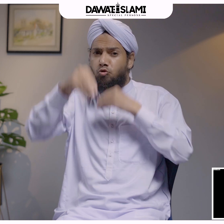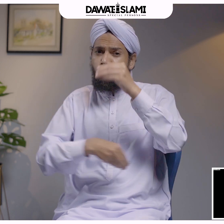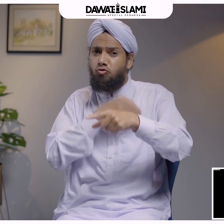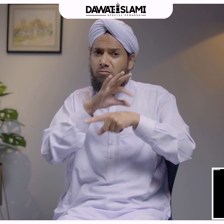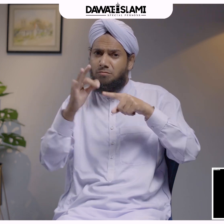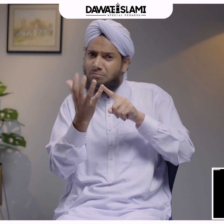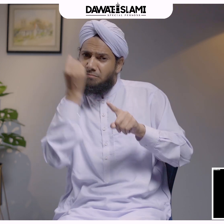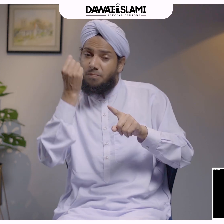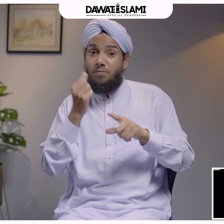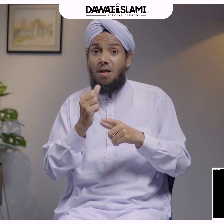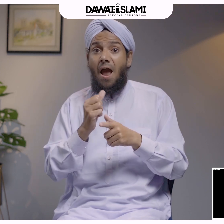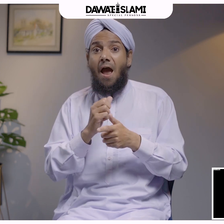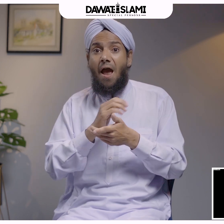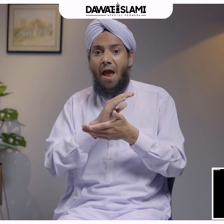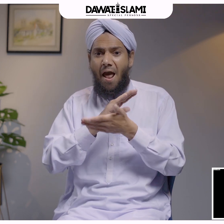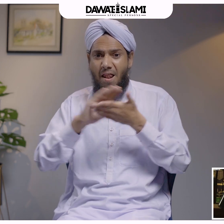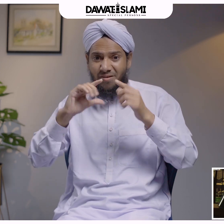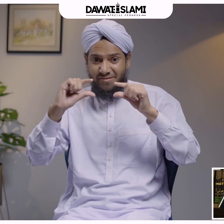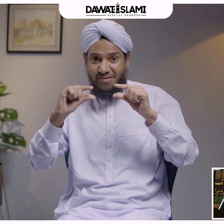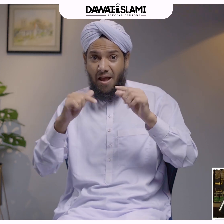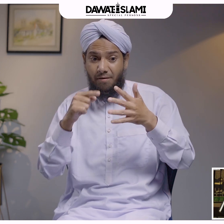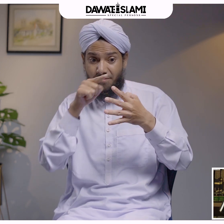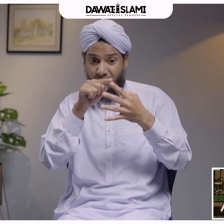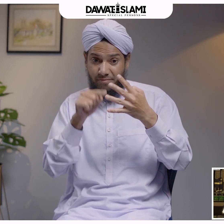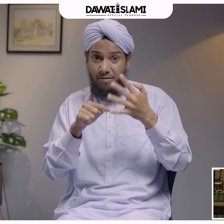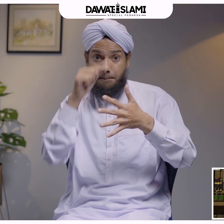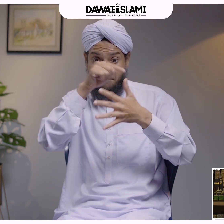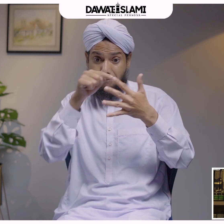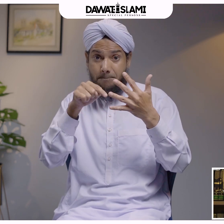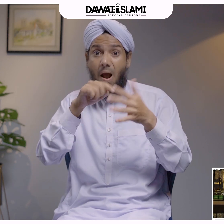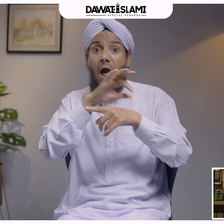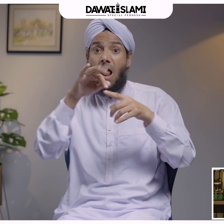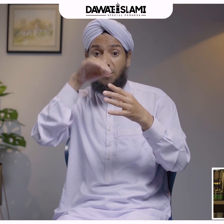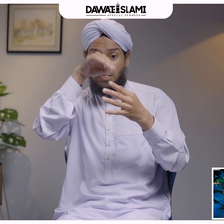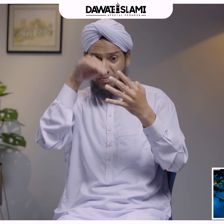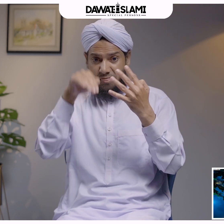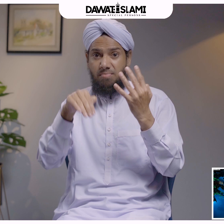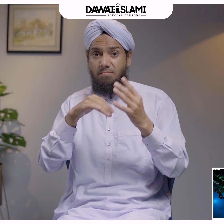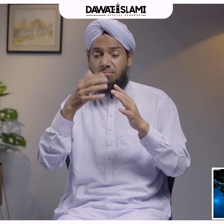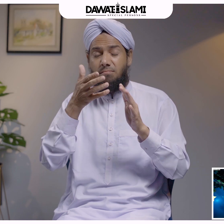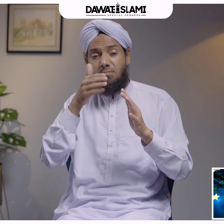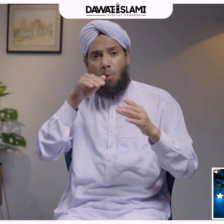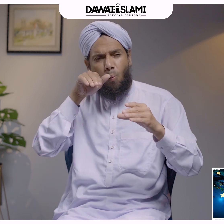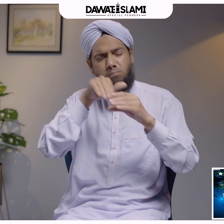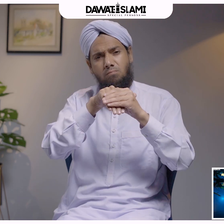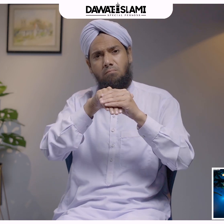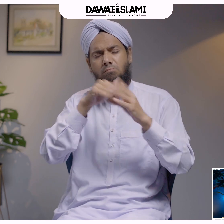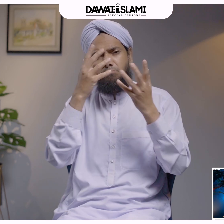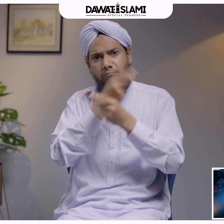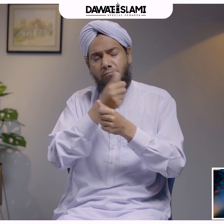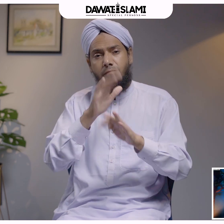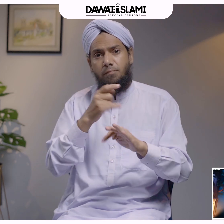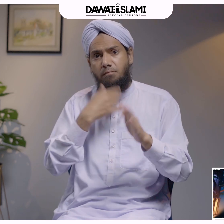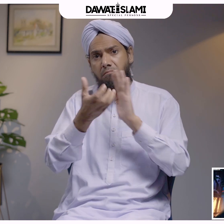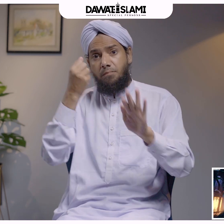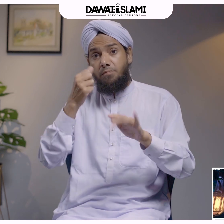7، لیلۃ القدر کی تلاش، روایت کے مطابق یہ مبارک رات بھی رمضان المبارک کے آخری عشرے کی راتوں